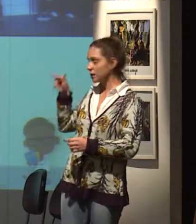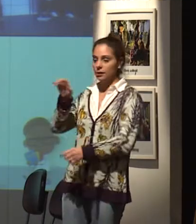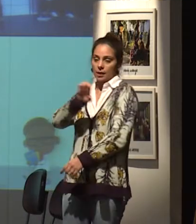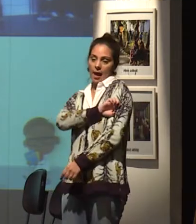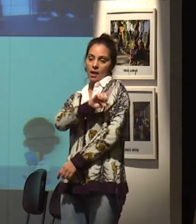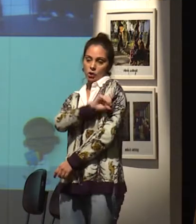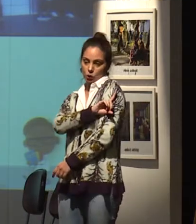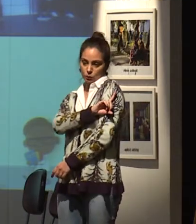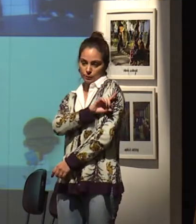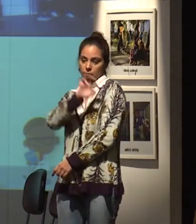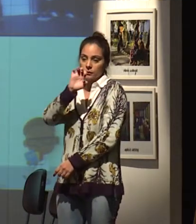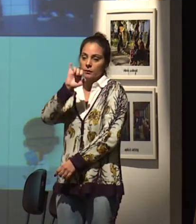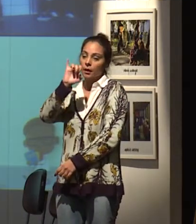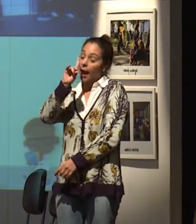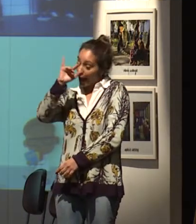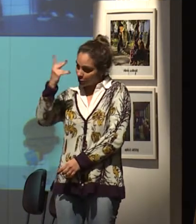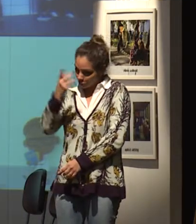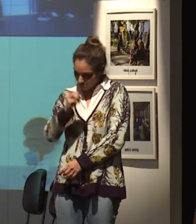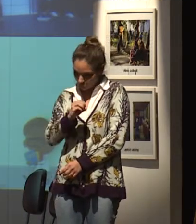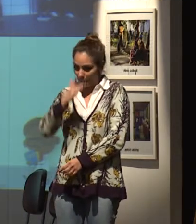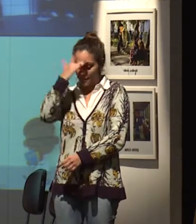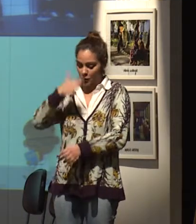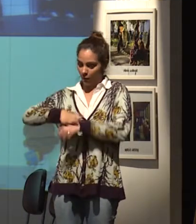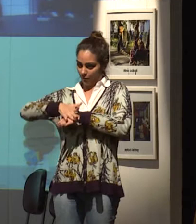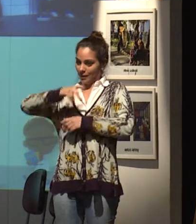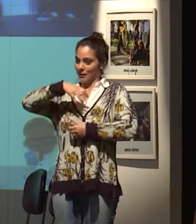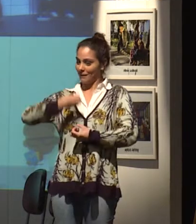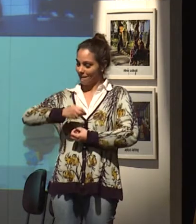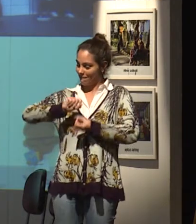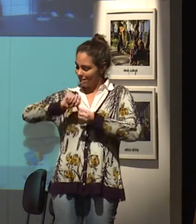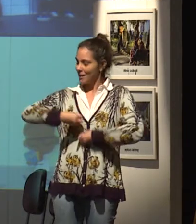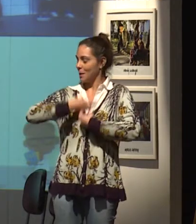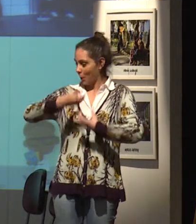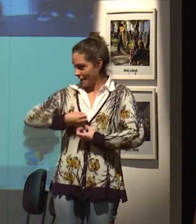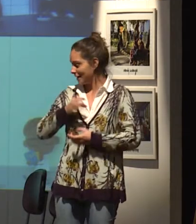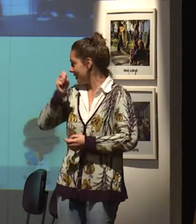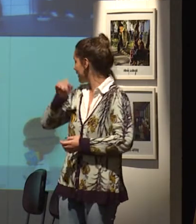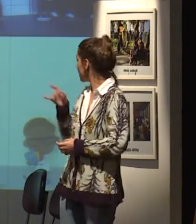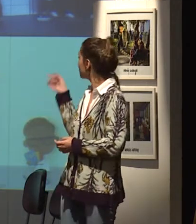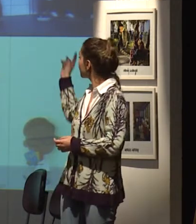E eu falei com ele que o Edinho, que é o autor da poesia,